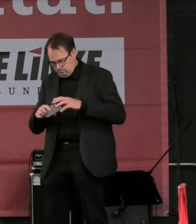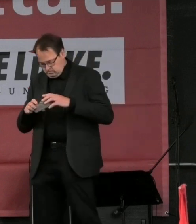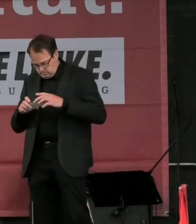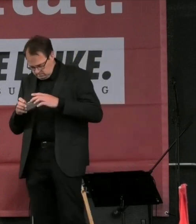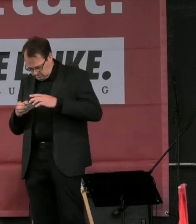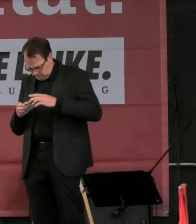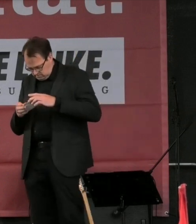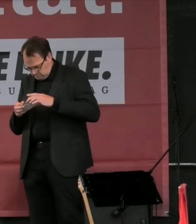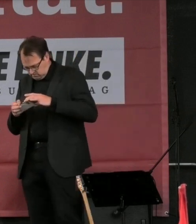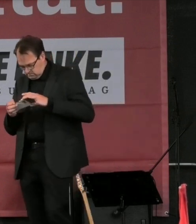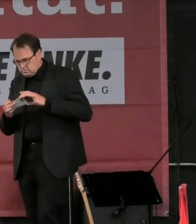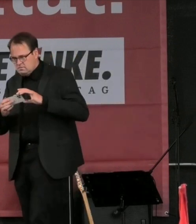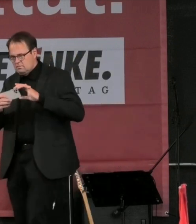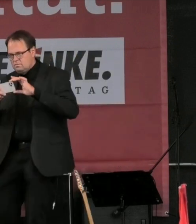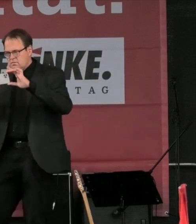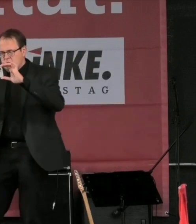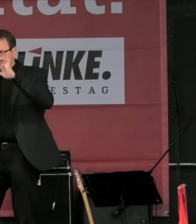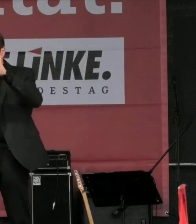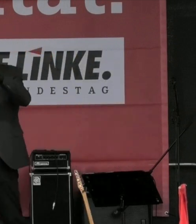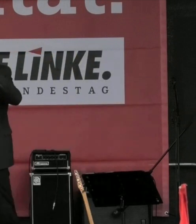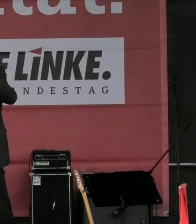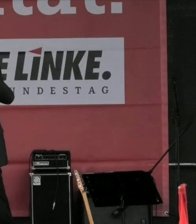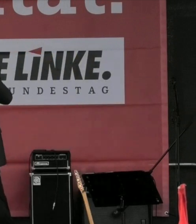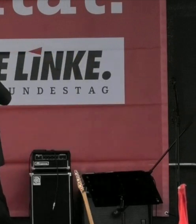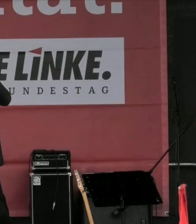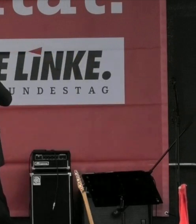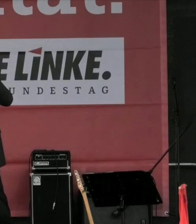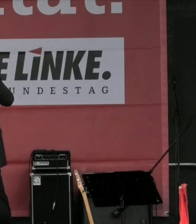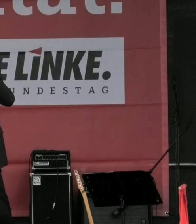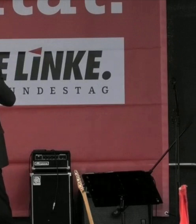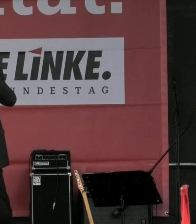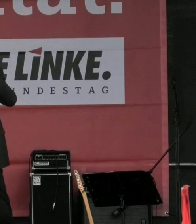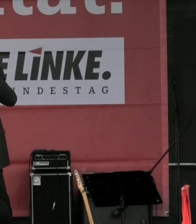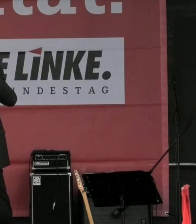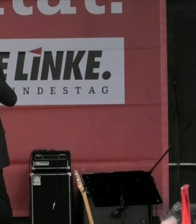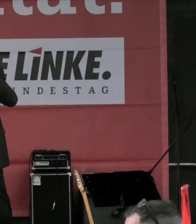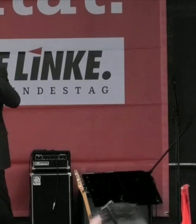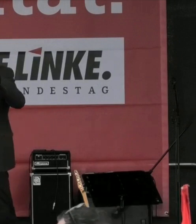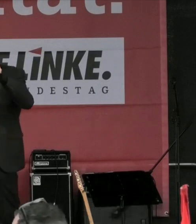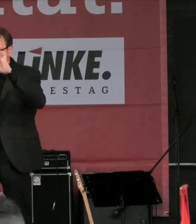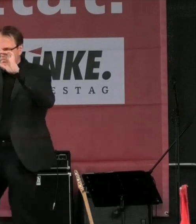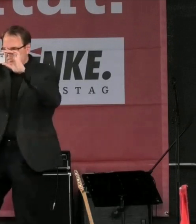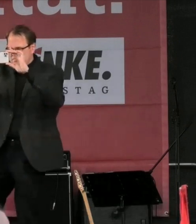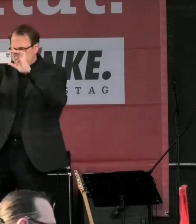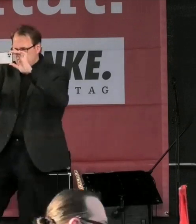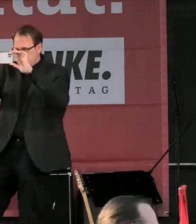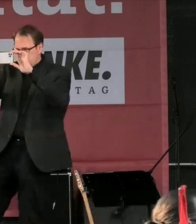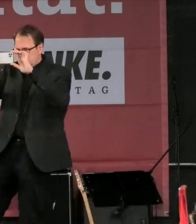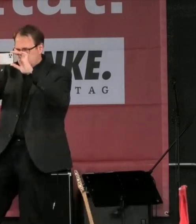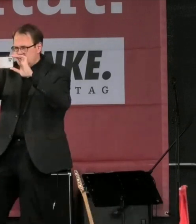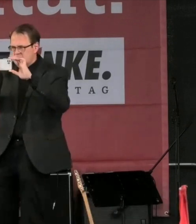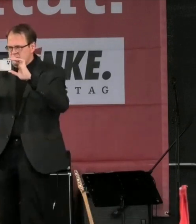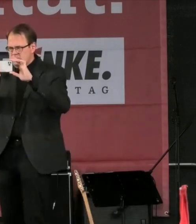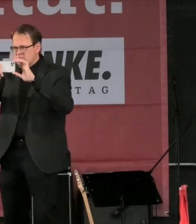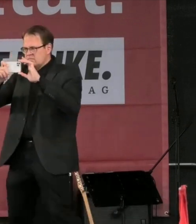alles wünschenswert aber ich finde wenn man ernsthaft miteinander kooperieren will dann darf es auch nicht so ein